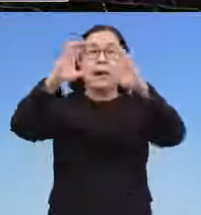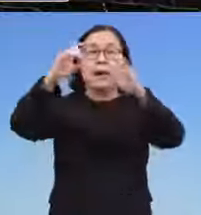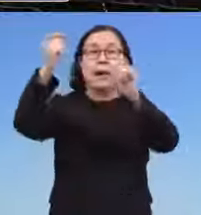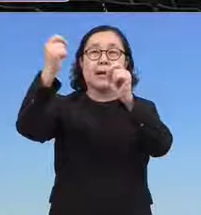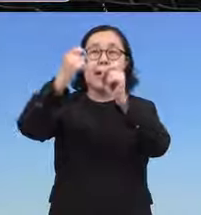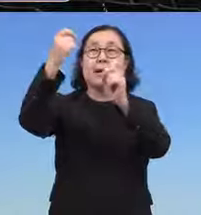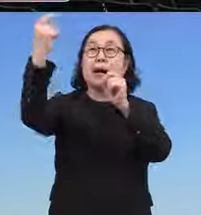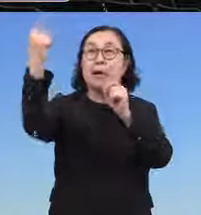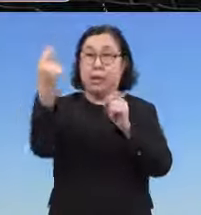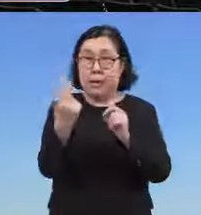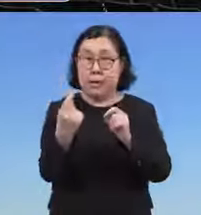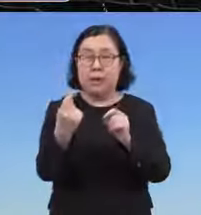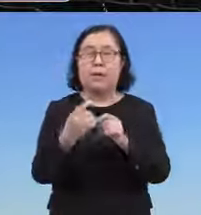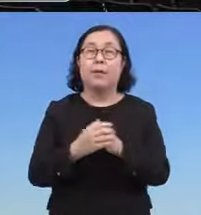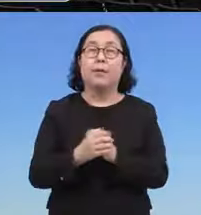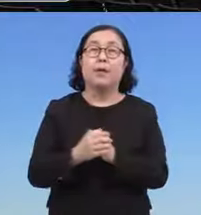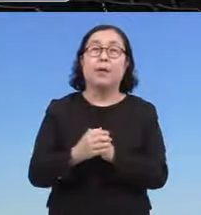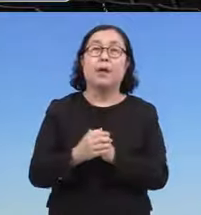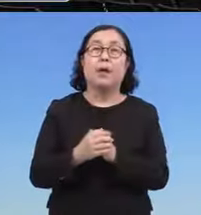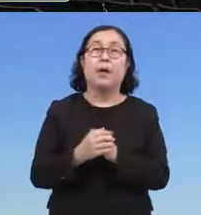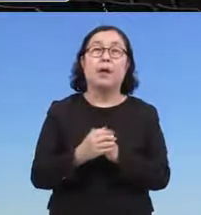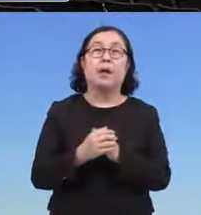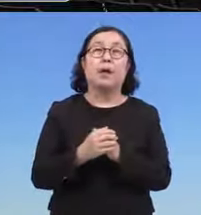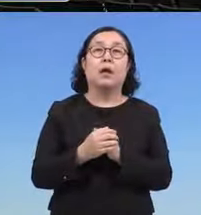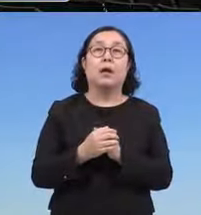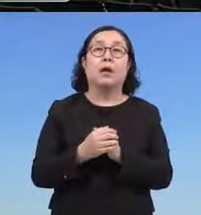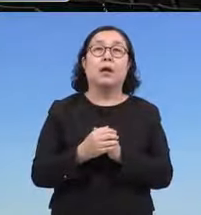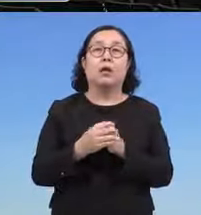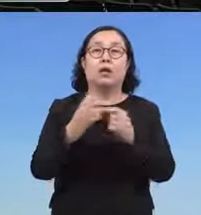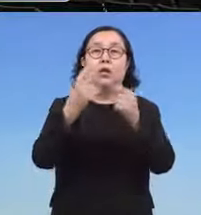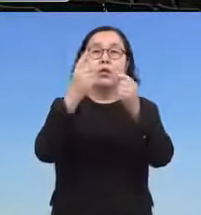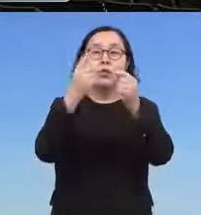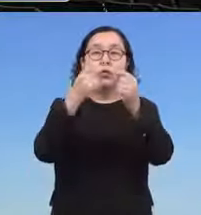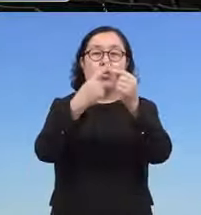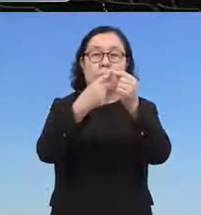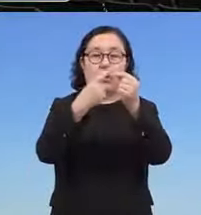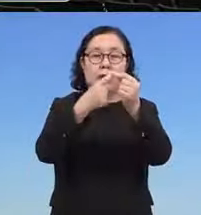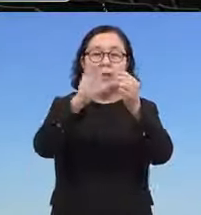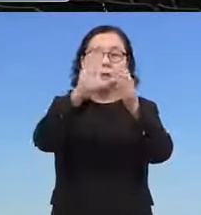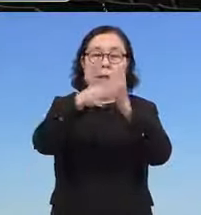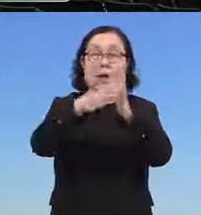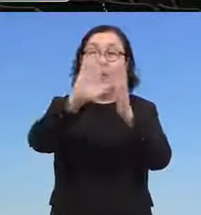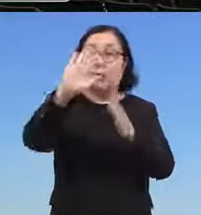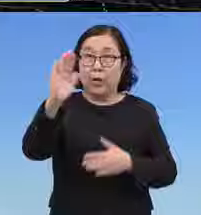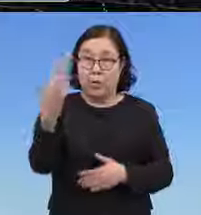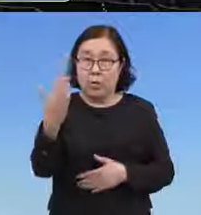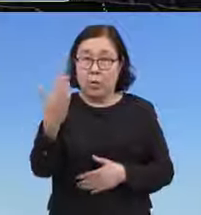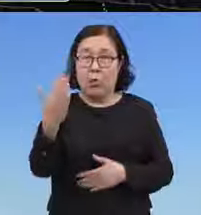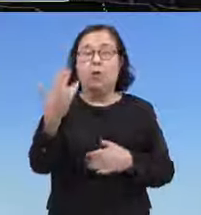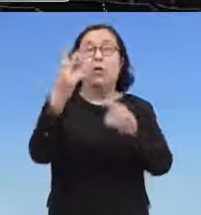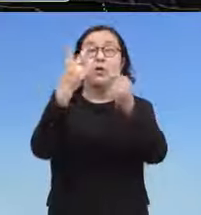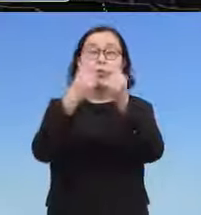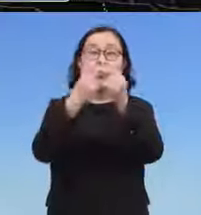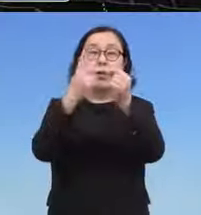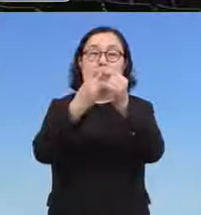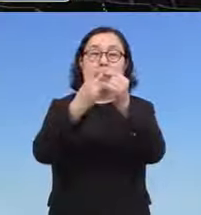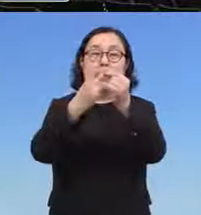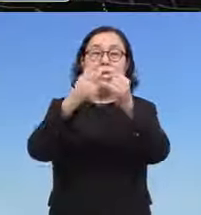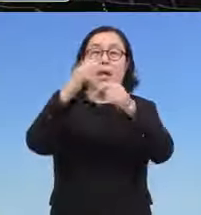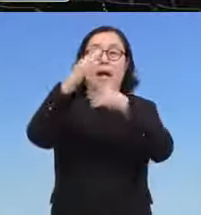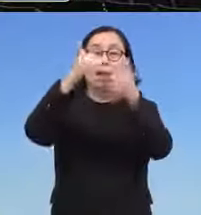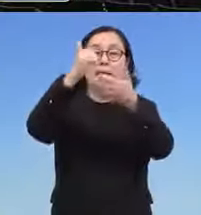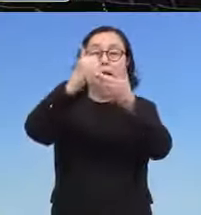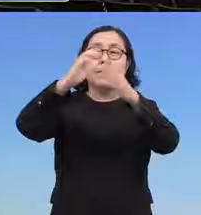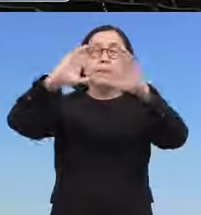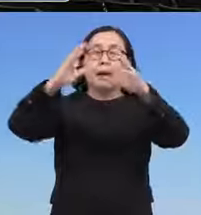찼고 하나님의 나라가 가까이 왔으니 여기 보니까 그 두 가지가 나옵니다. 하나는 때가 찼고 그리고 또 하나는